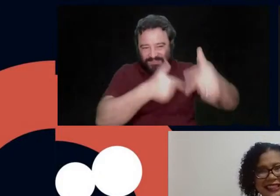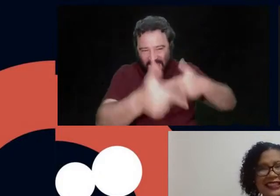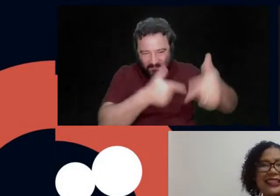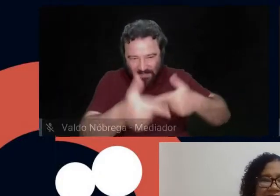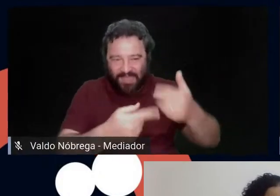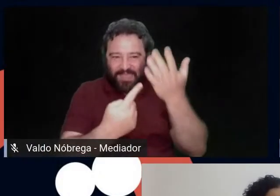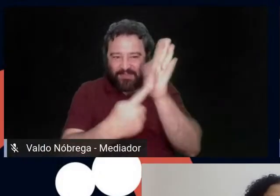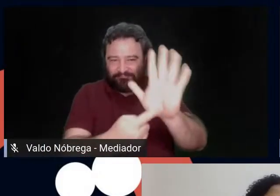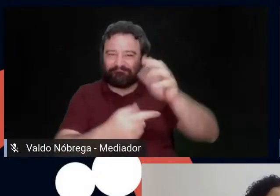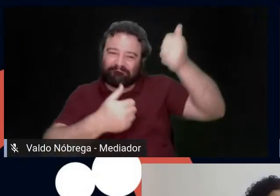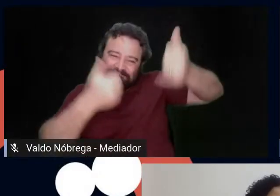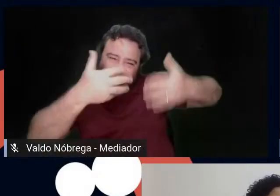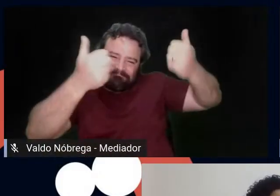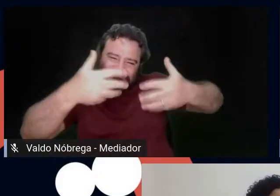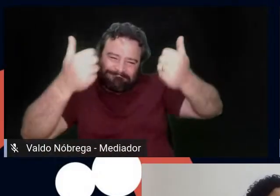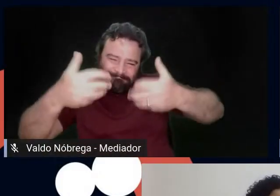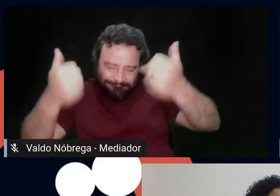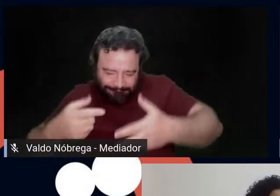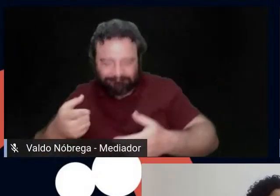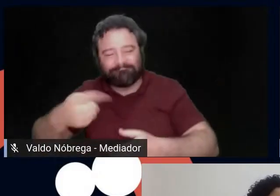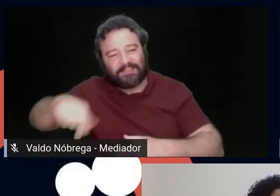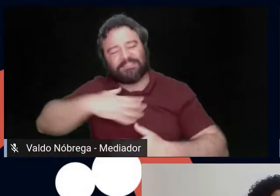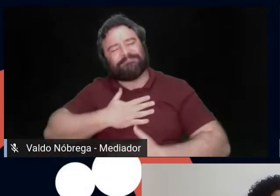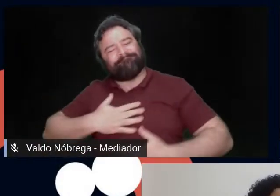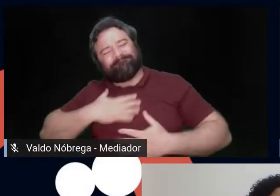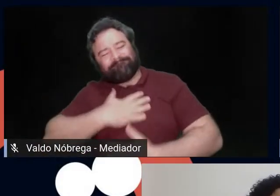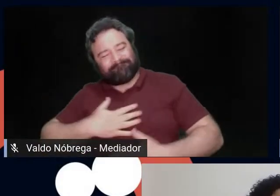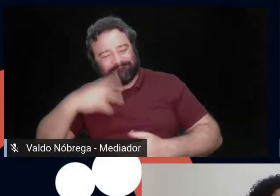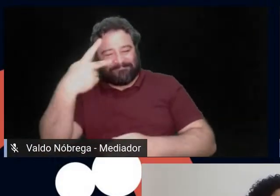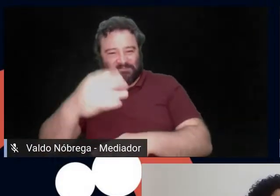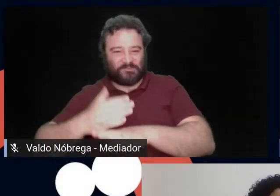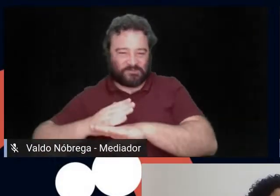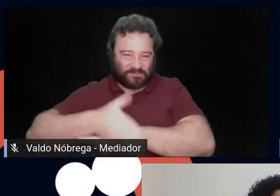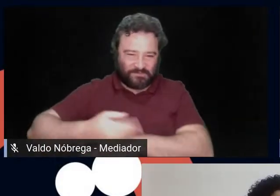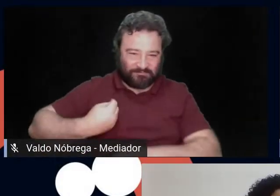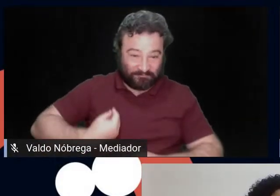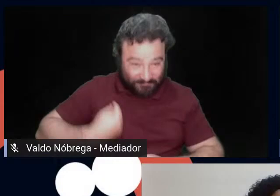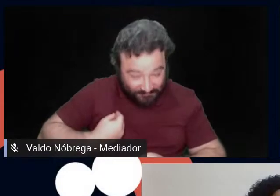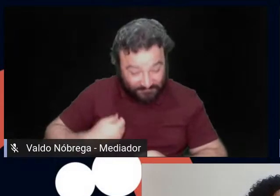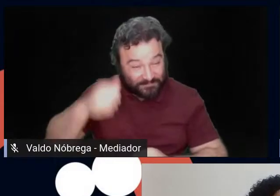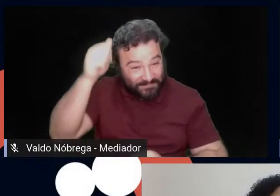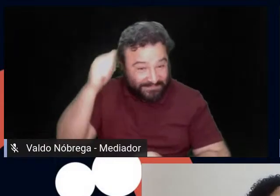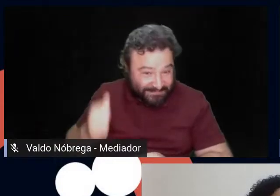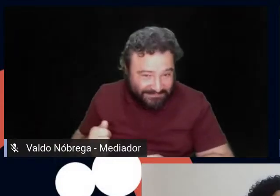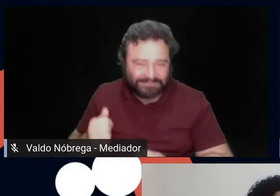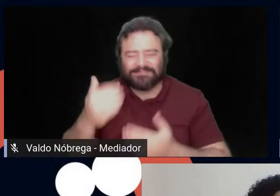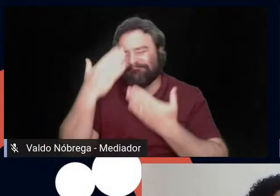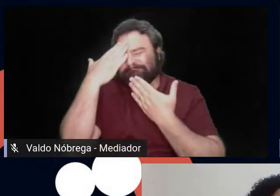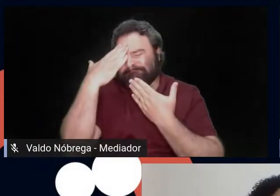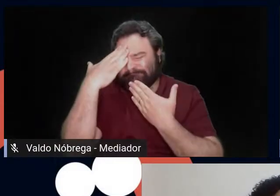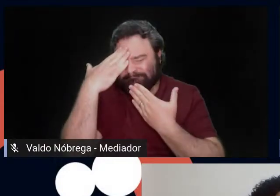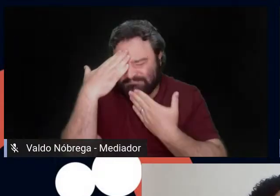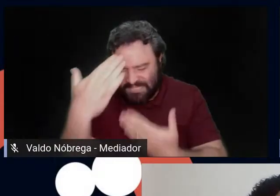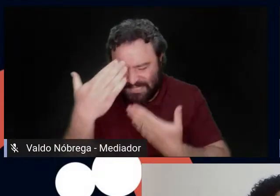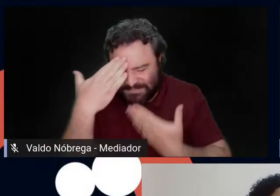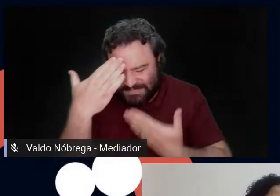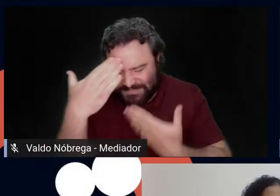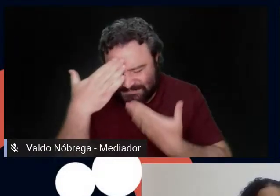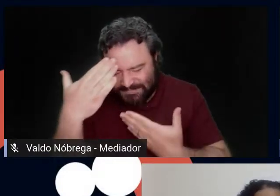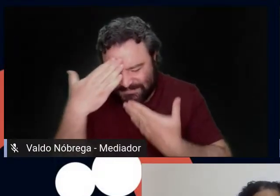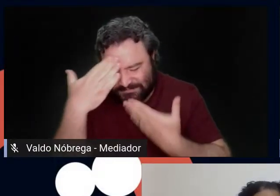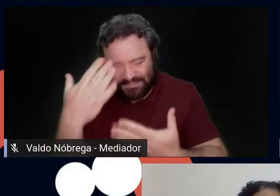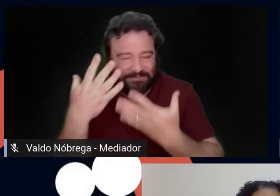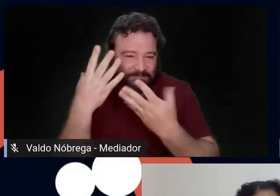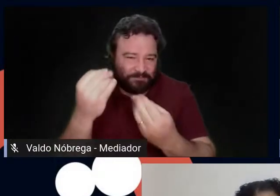presença, por pela publicação do seu trabalho, por ter explanado pra gente um pouco sobre. Obrigada por estar participando,